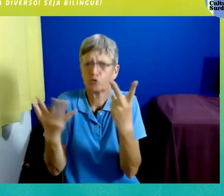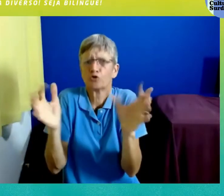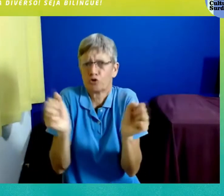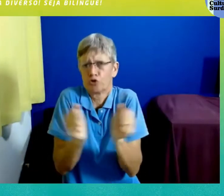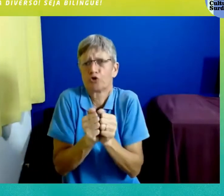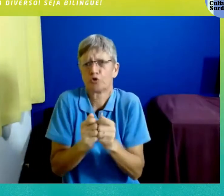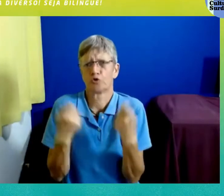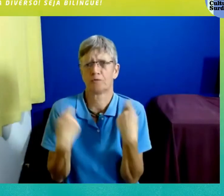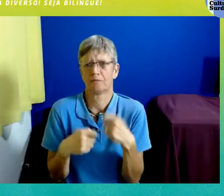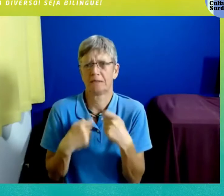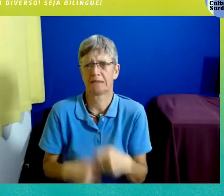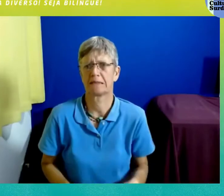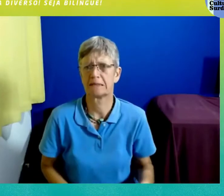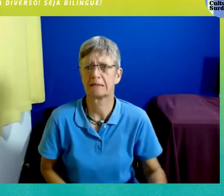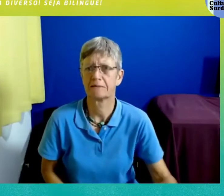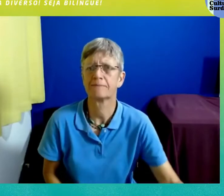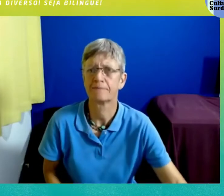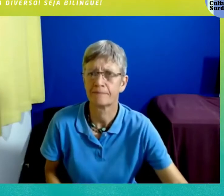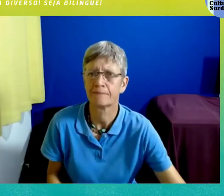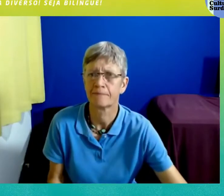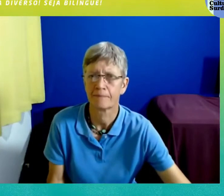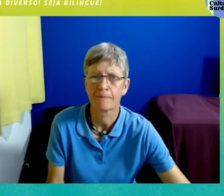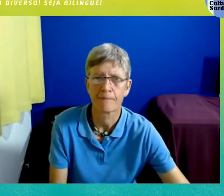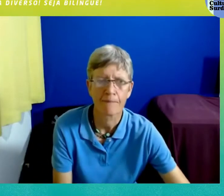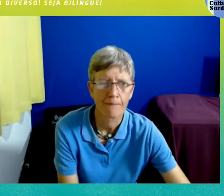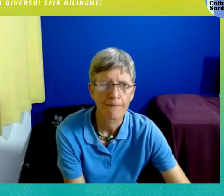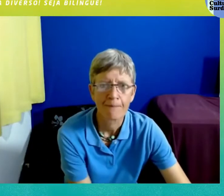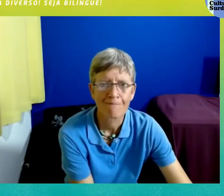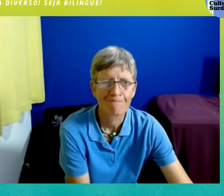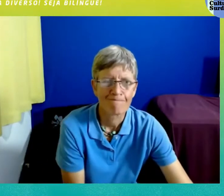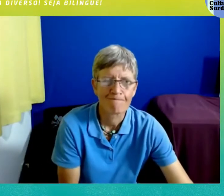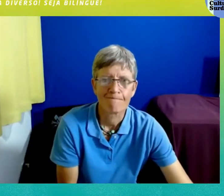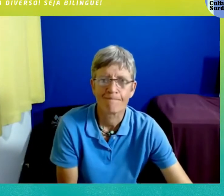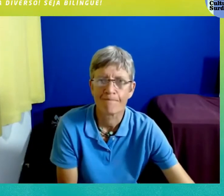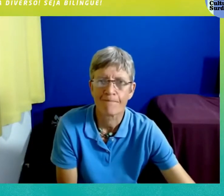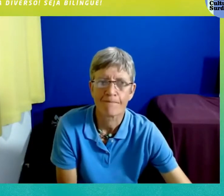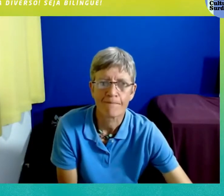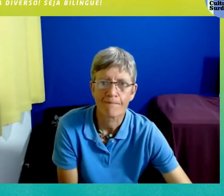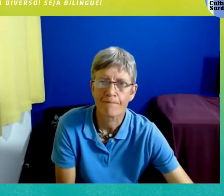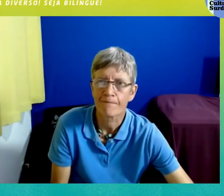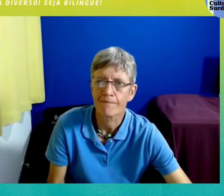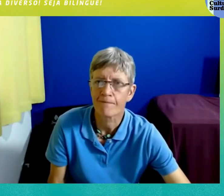E a literatura surda, elas conseguem trabalhar juntas, sim.